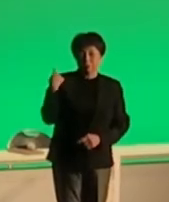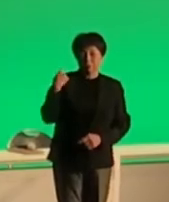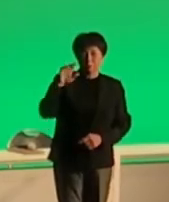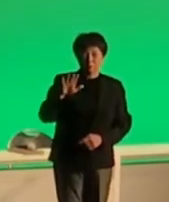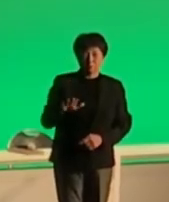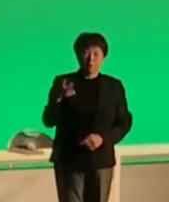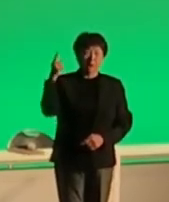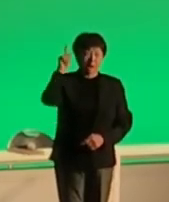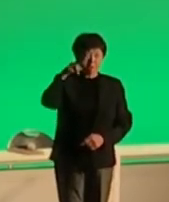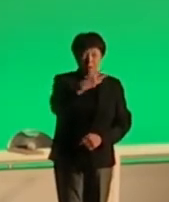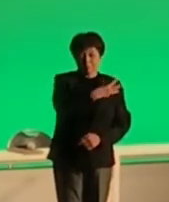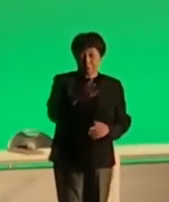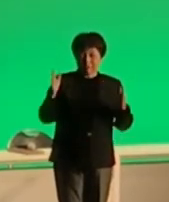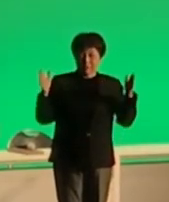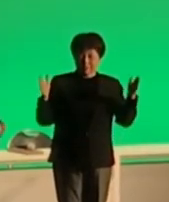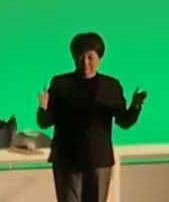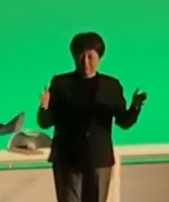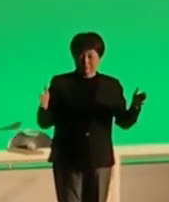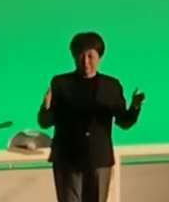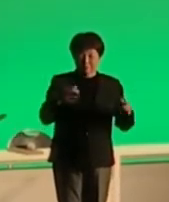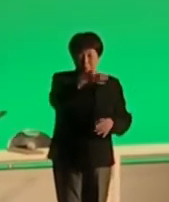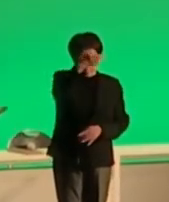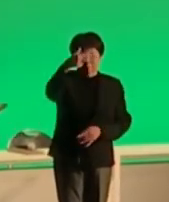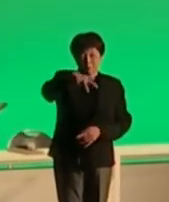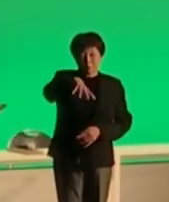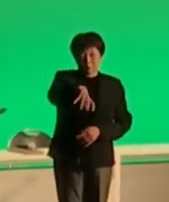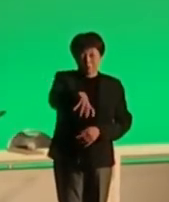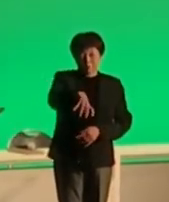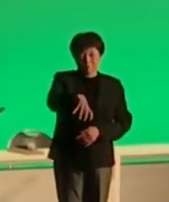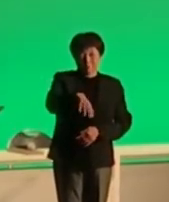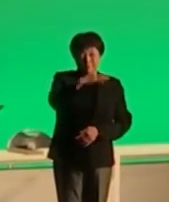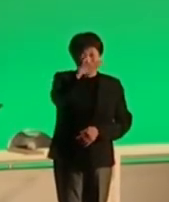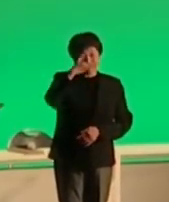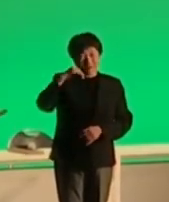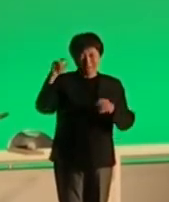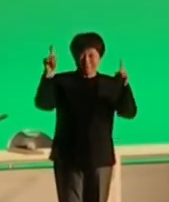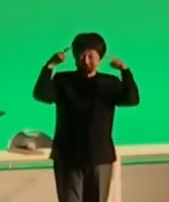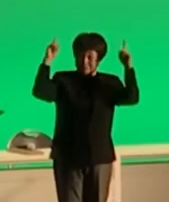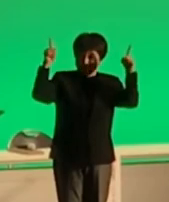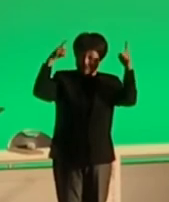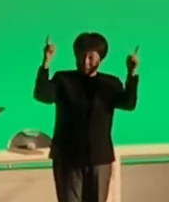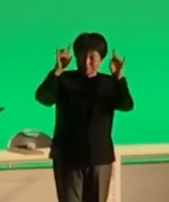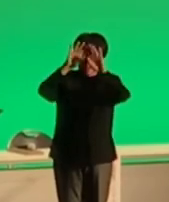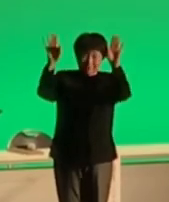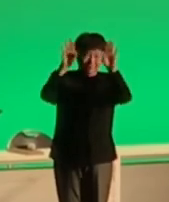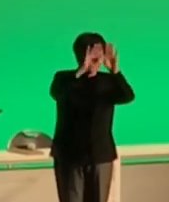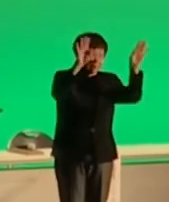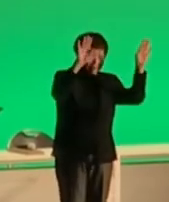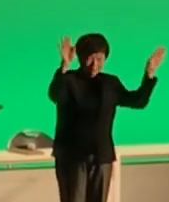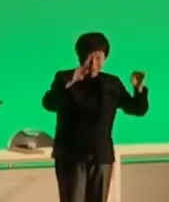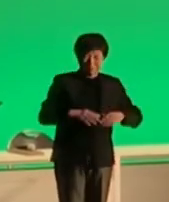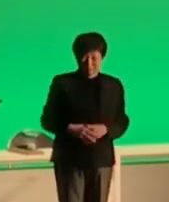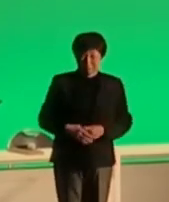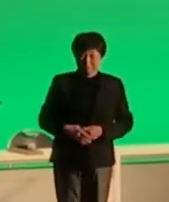今日、明日と3日間、この神戸では素晴らしいイベントが開かれているんですね。